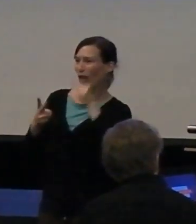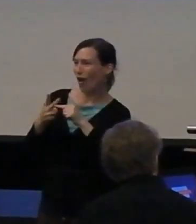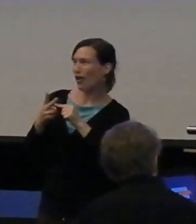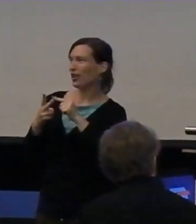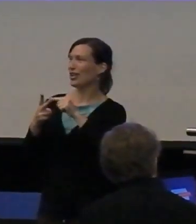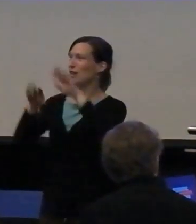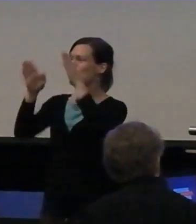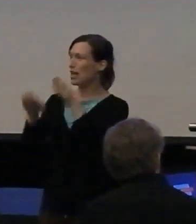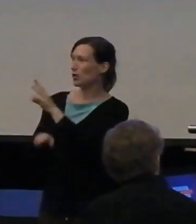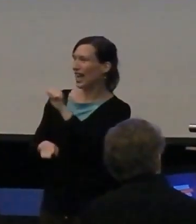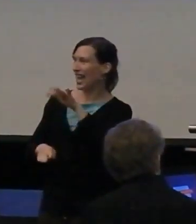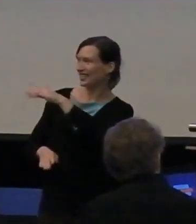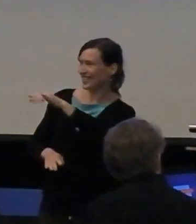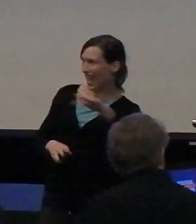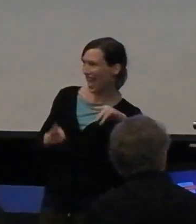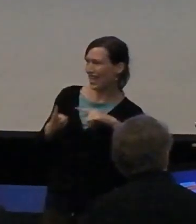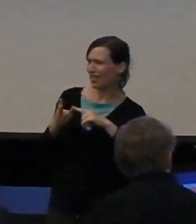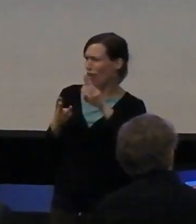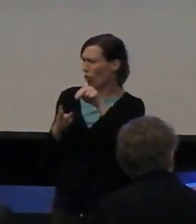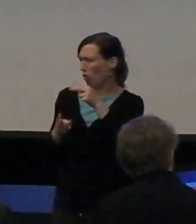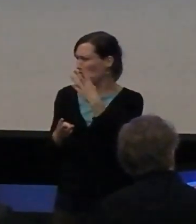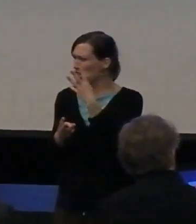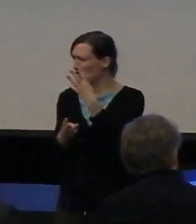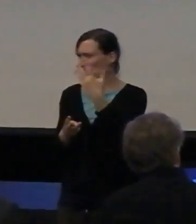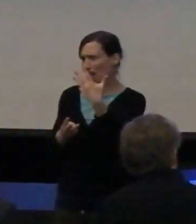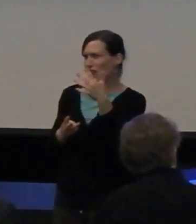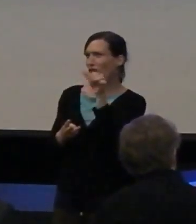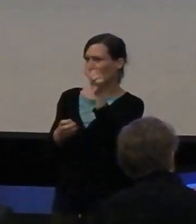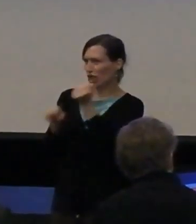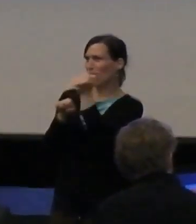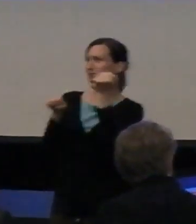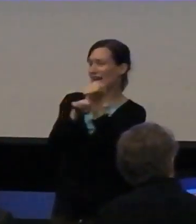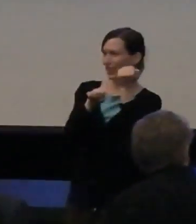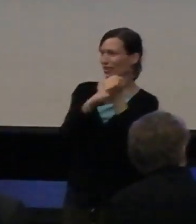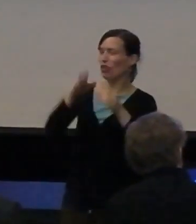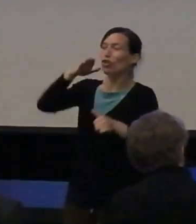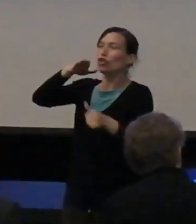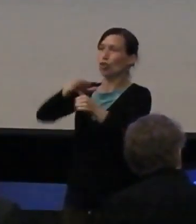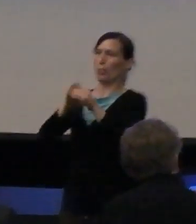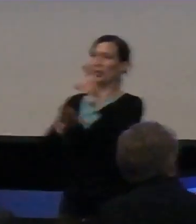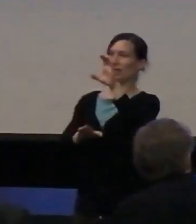en zo zijn er gewoon nog vier of vijf. Die behoren allemaal tot de topcollectie van deze gemeente.